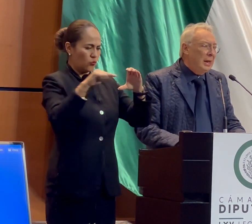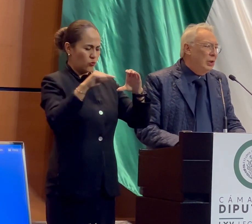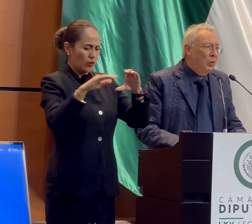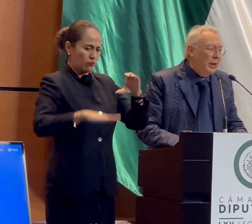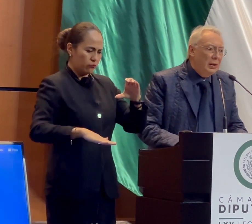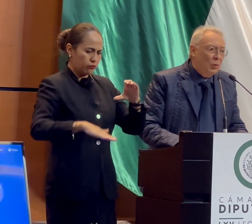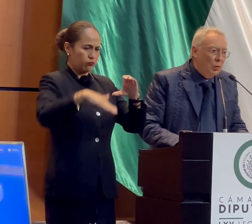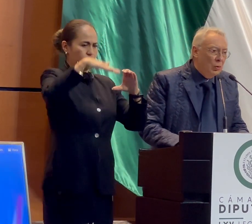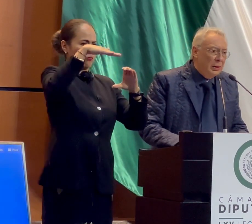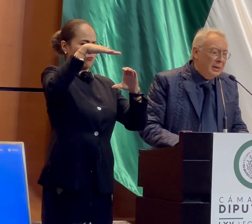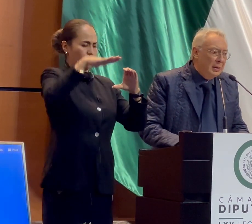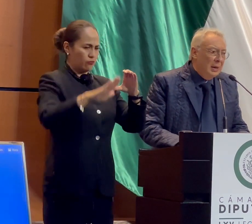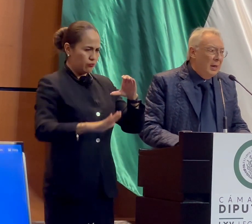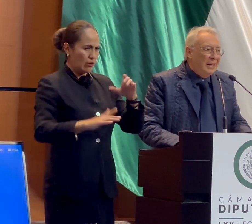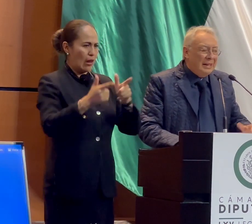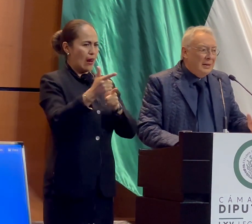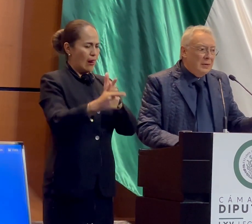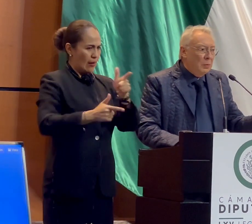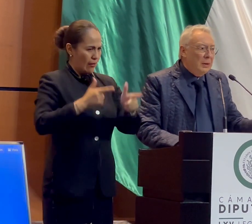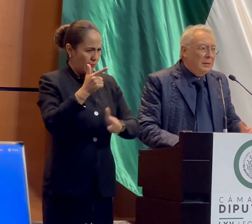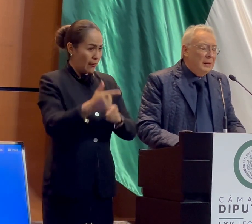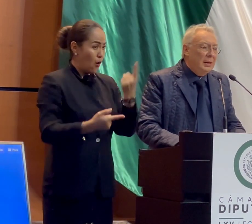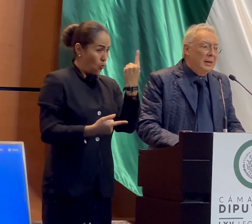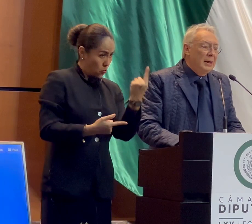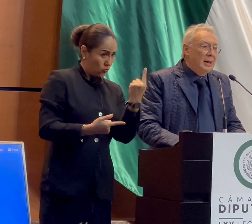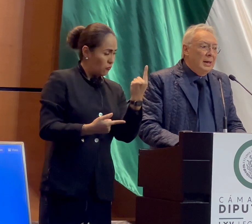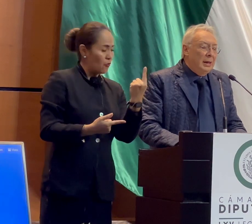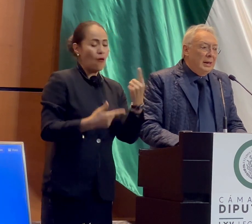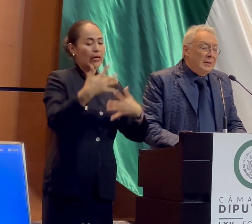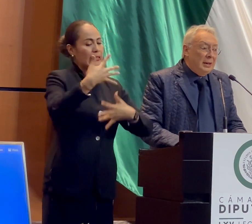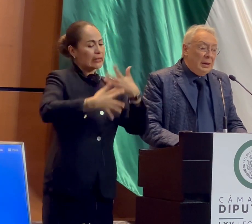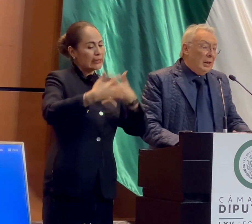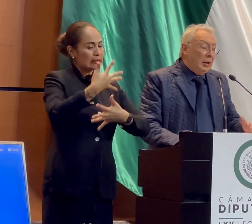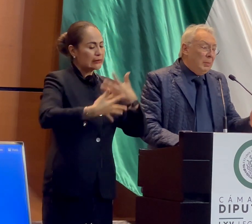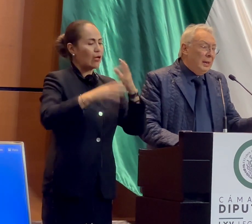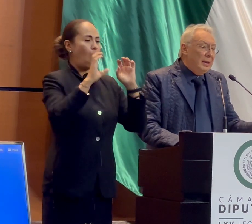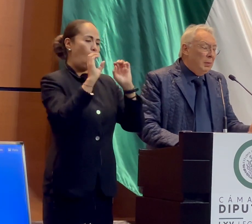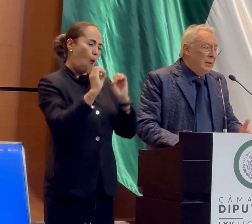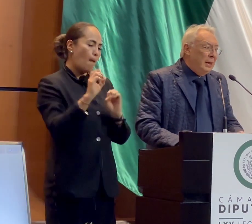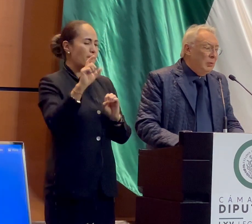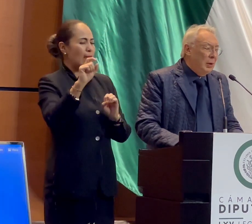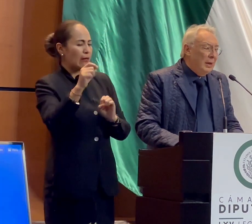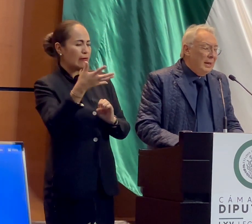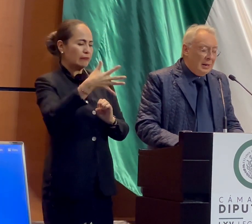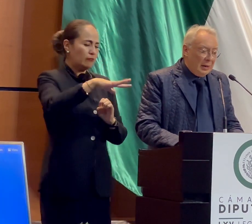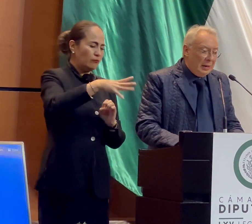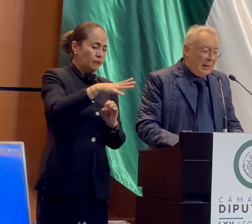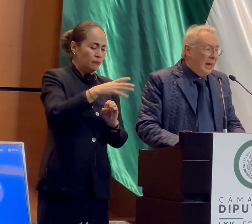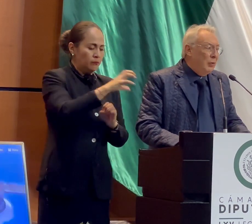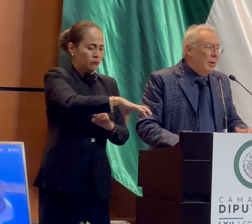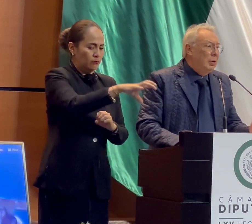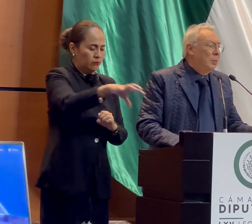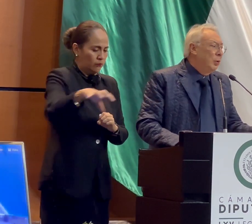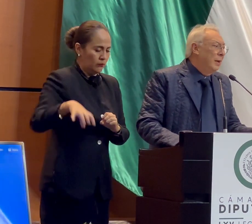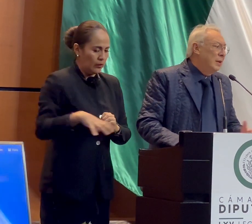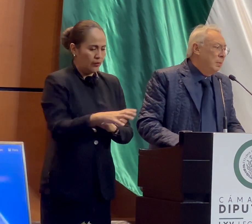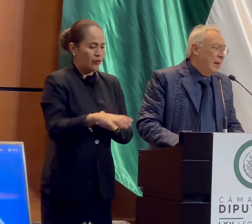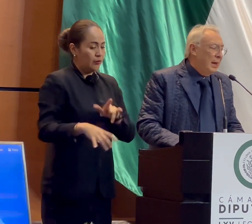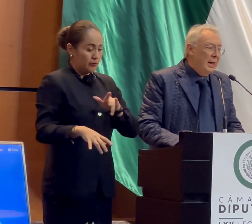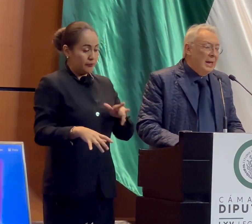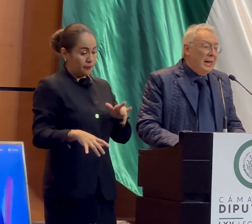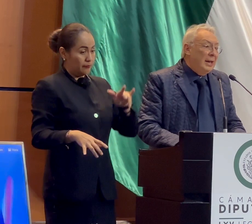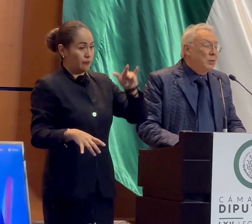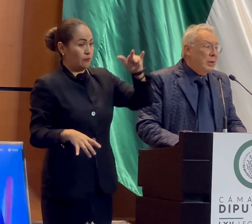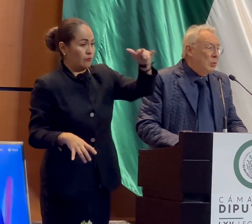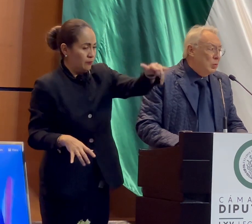forma lenta y no eran uno, eran 15 o 20, y evidentemente la aeronave no podía